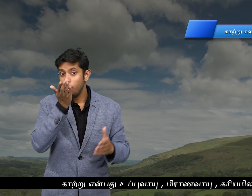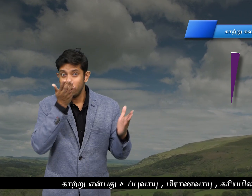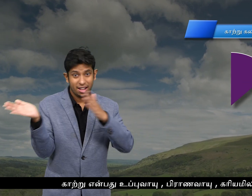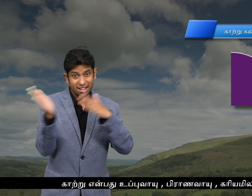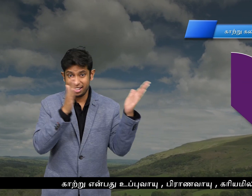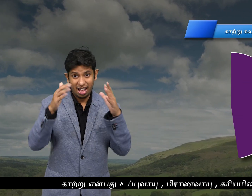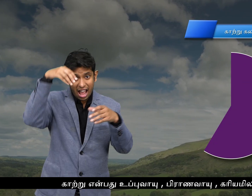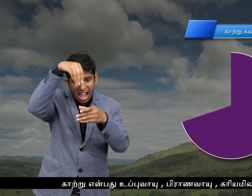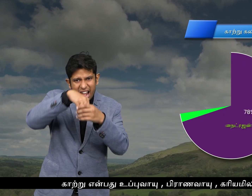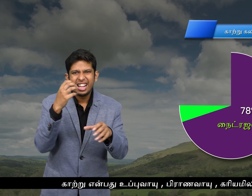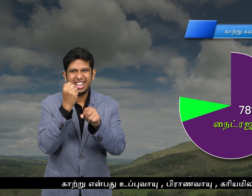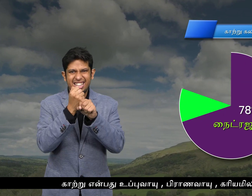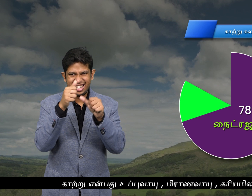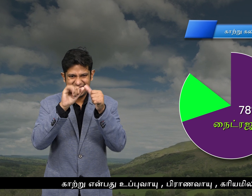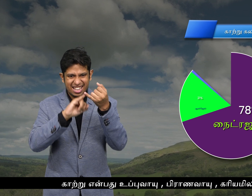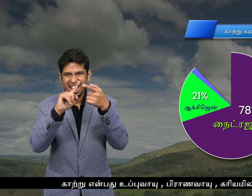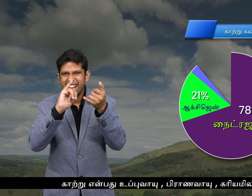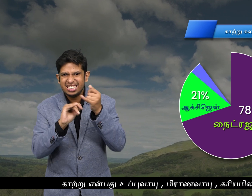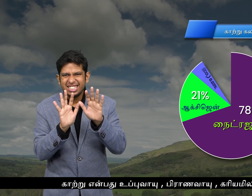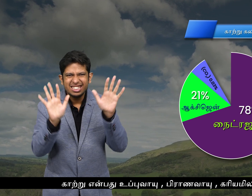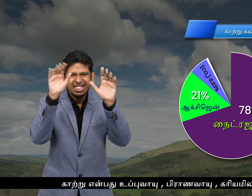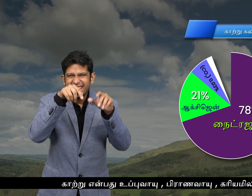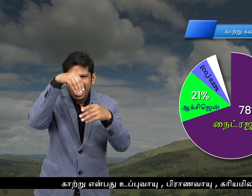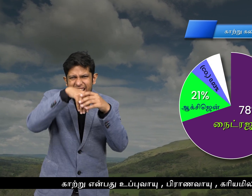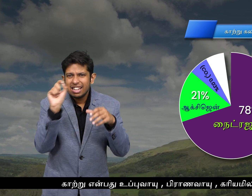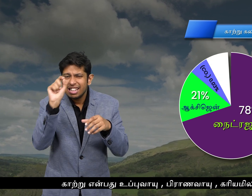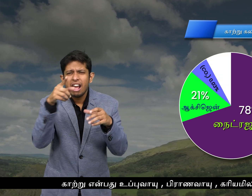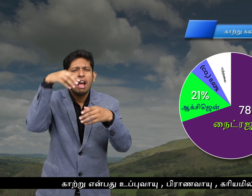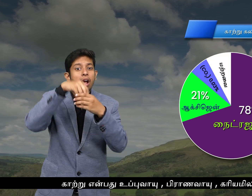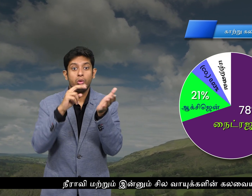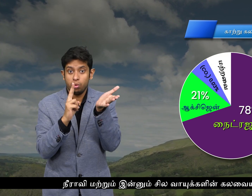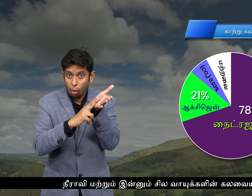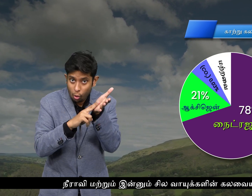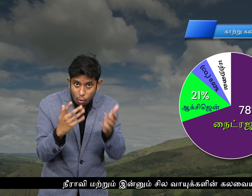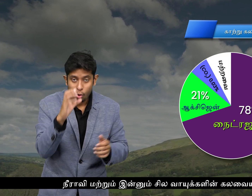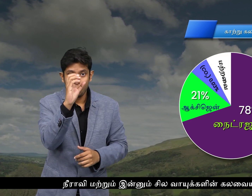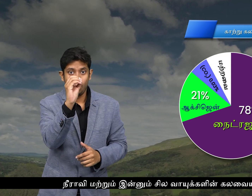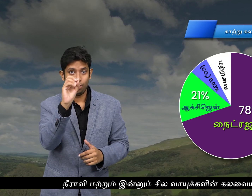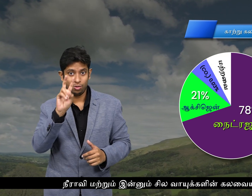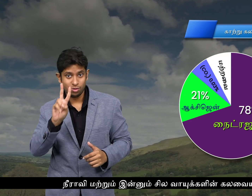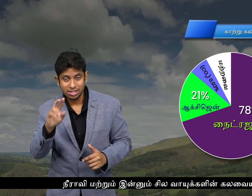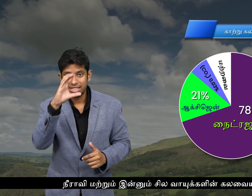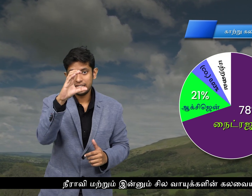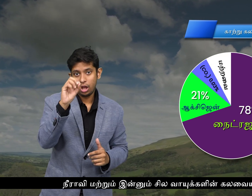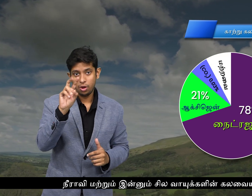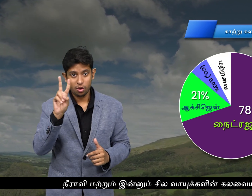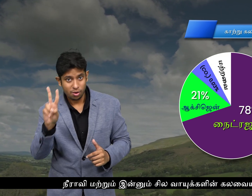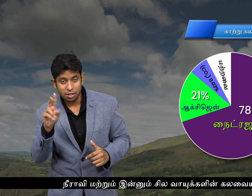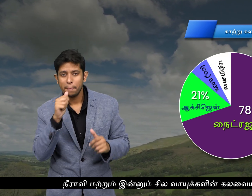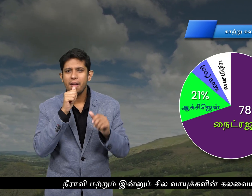காற்று என்பது உப்பு வாயு, பிராணவாயு, கரியமில வாயு, நீராவி மற்றும் இன்னும் சில வாயுக்களின்